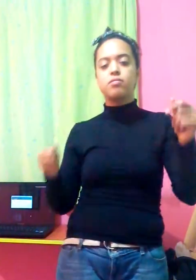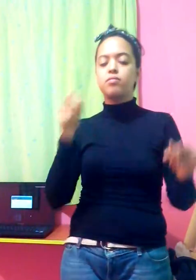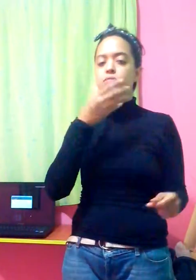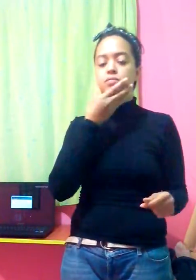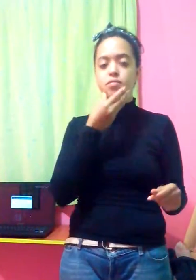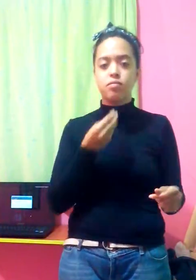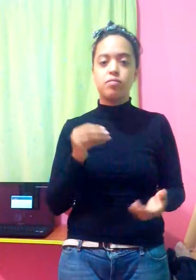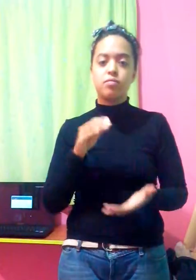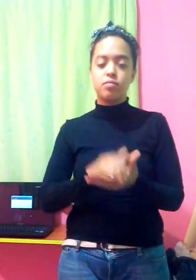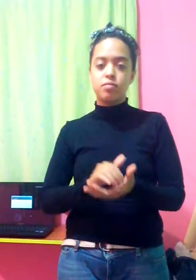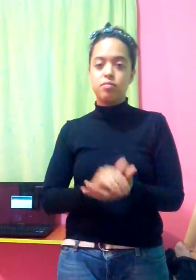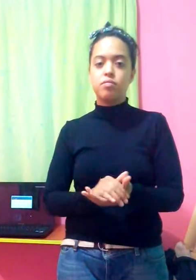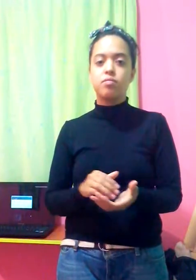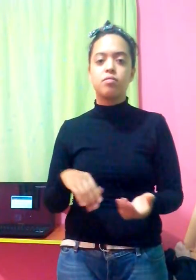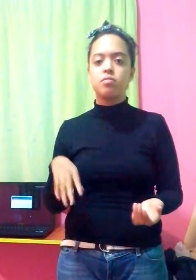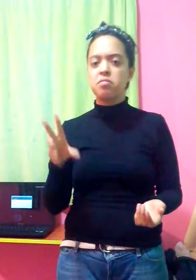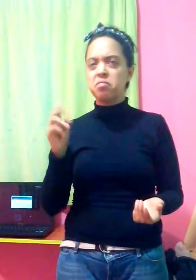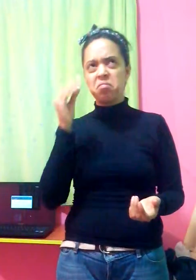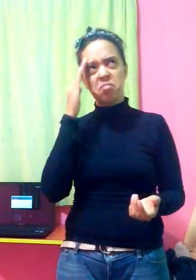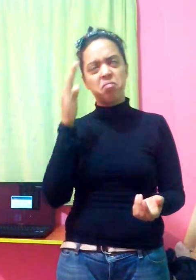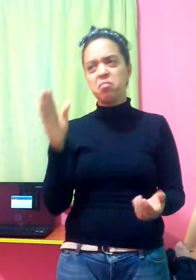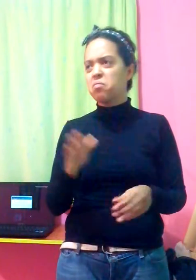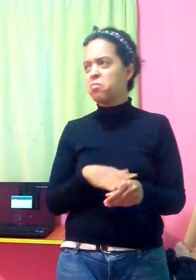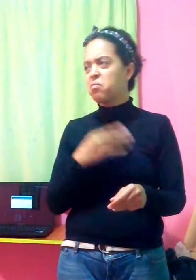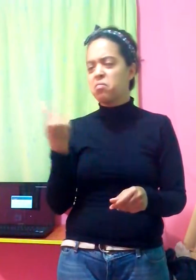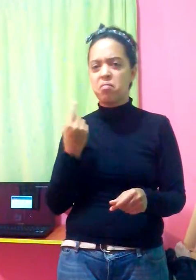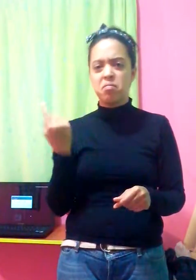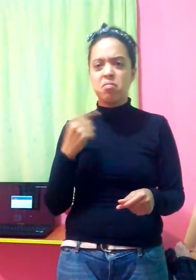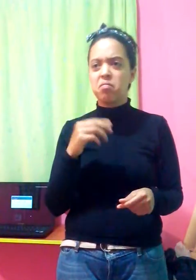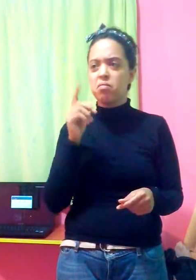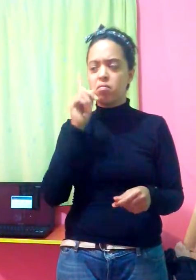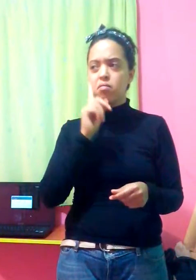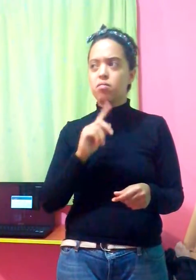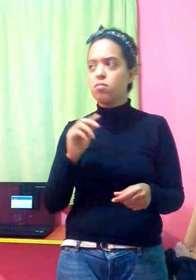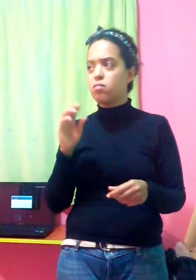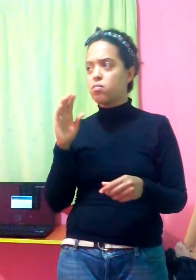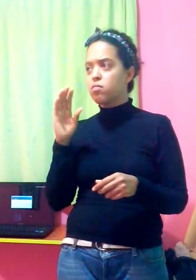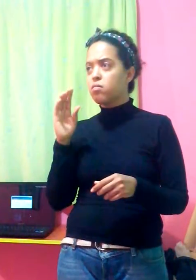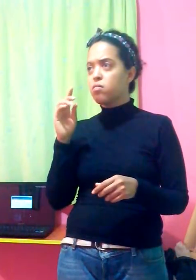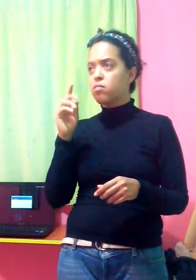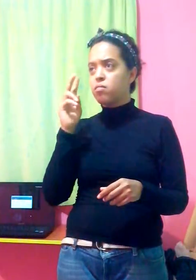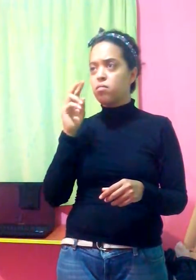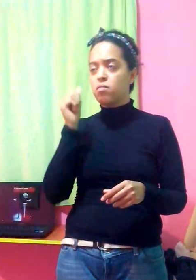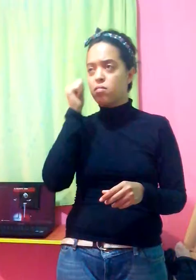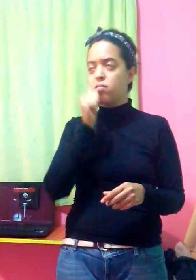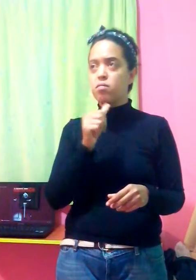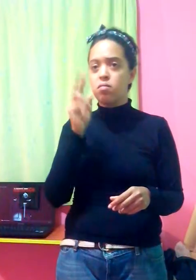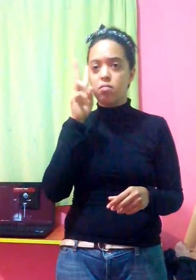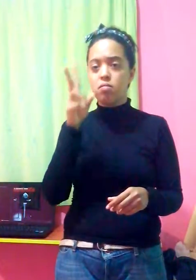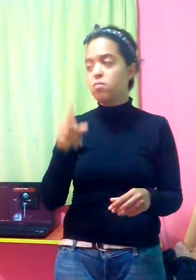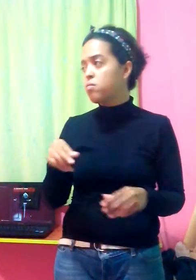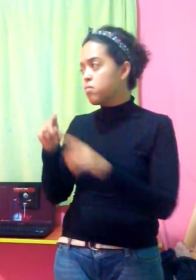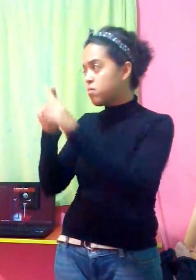por qué, pero la señora siempre va viendo por la ventana. Y de repente toca en rojo y pasa algo de